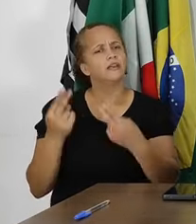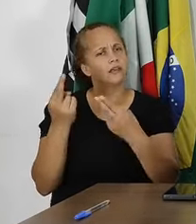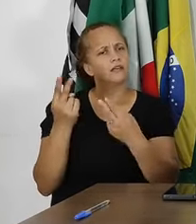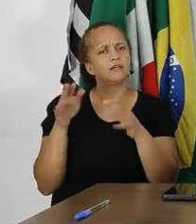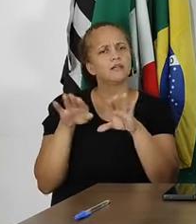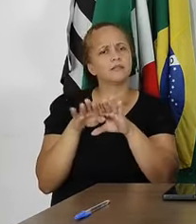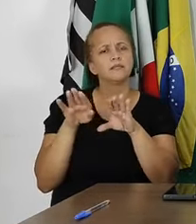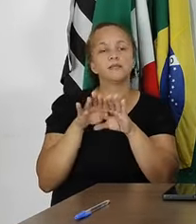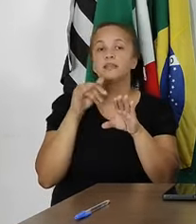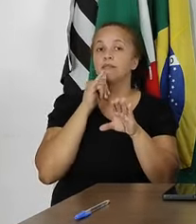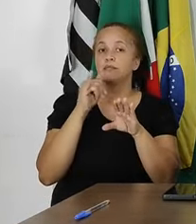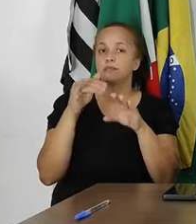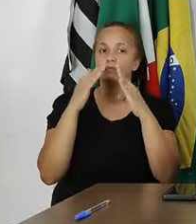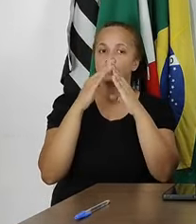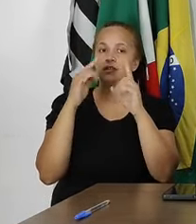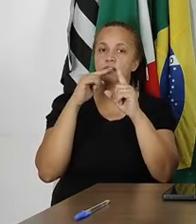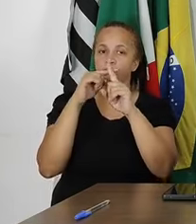de Éfeso.